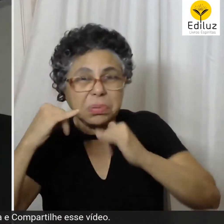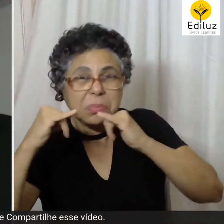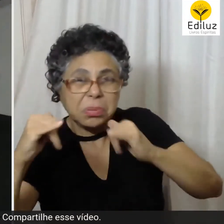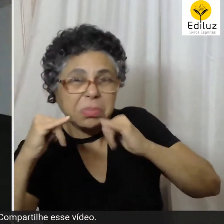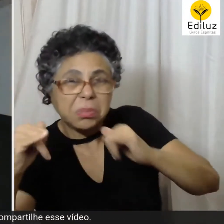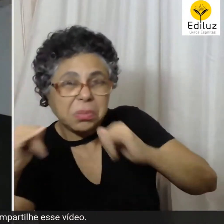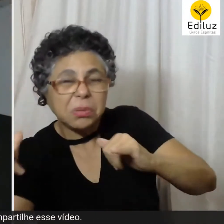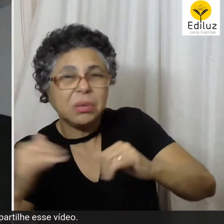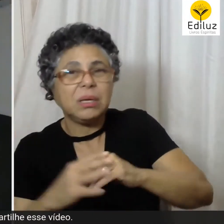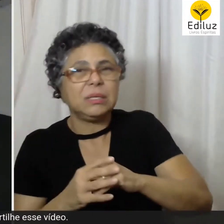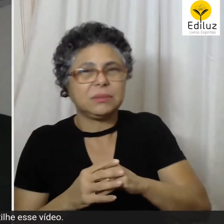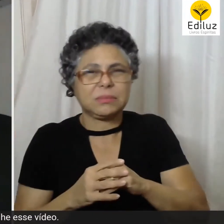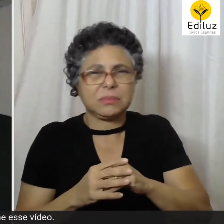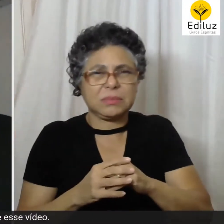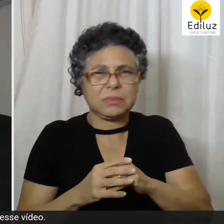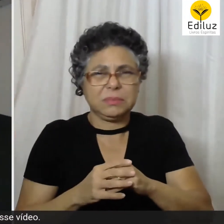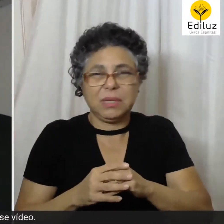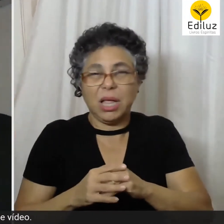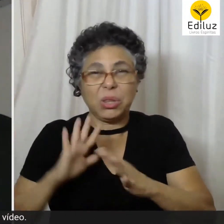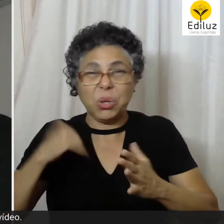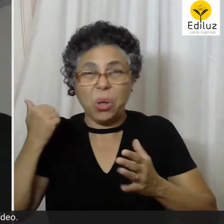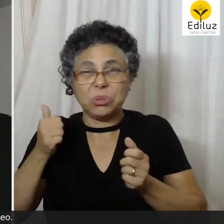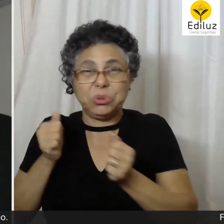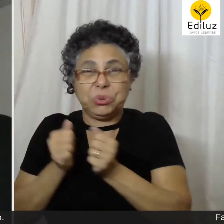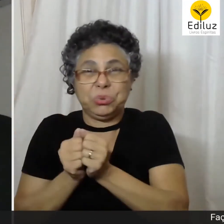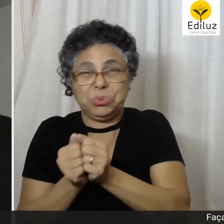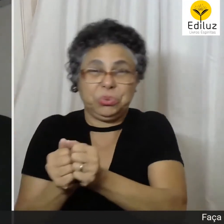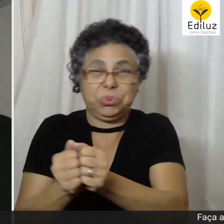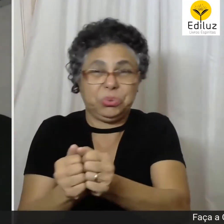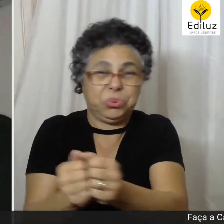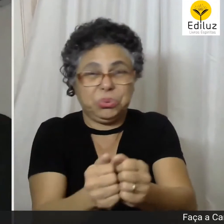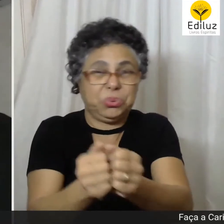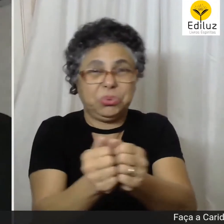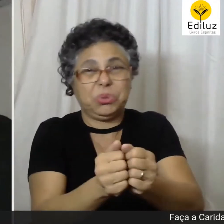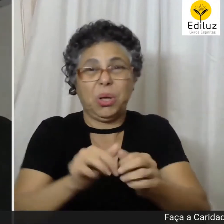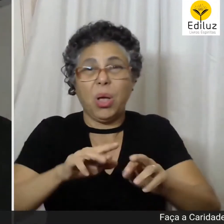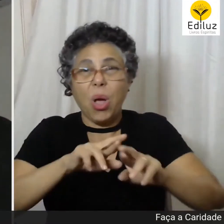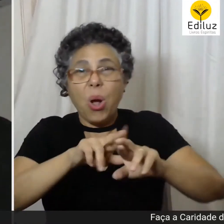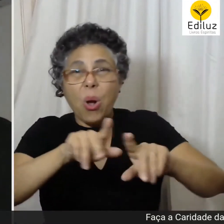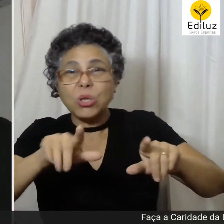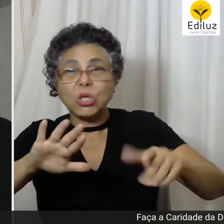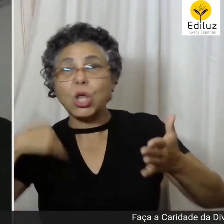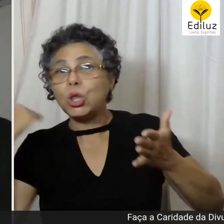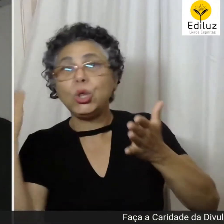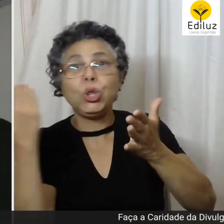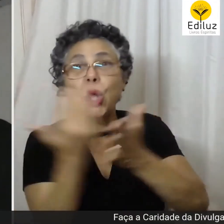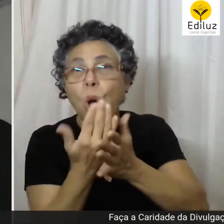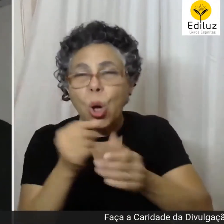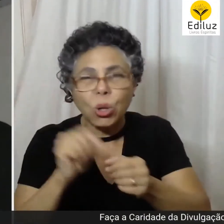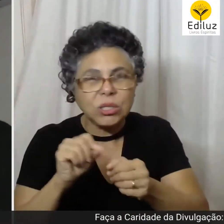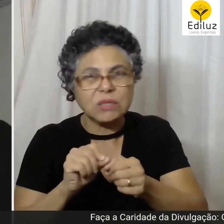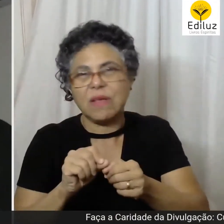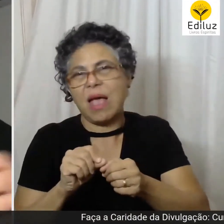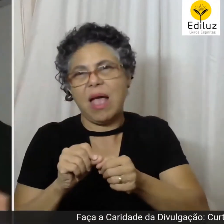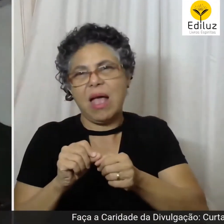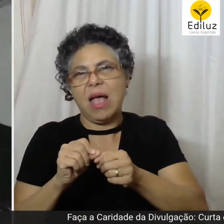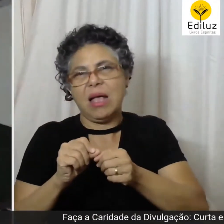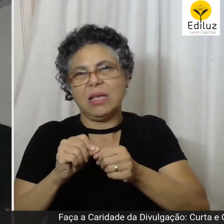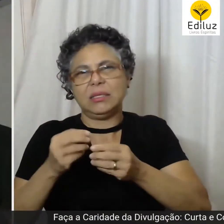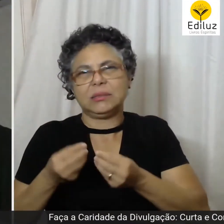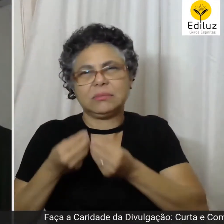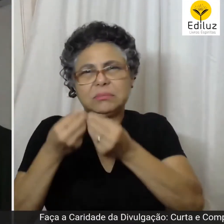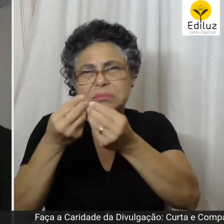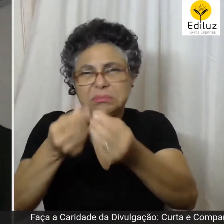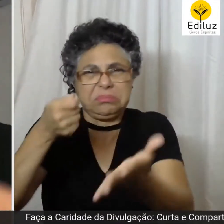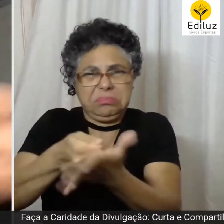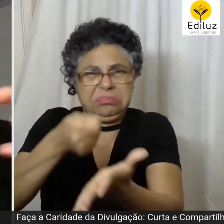aquele efeito manada, aquilo que é massificado, aquilo que é imposto, aquilo que é oferecido